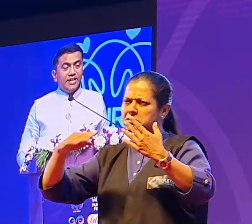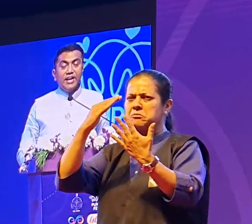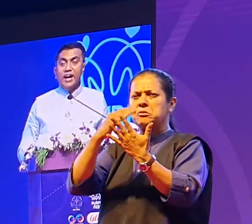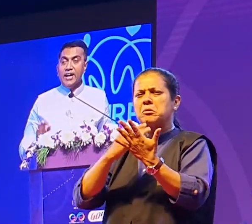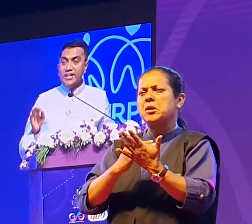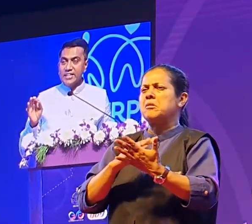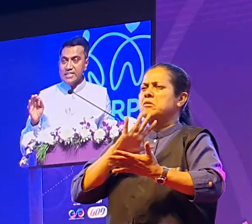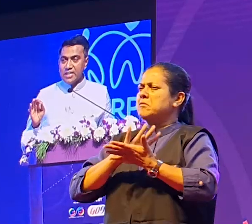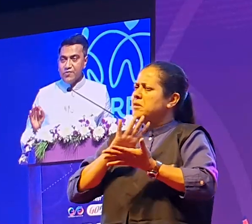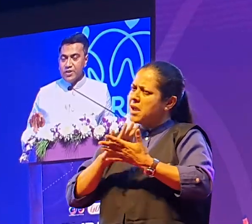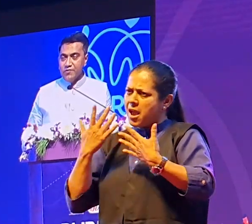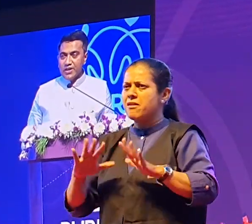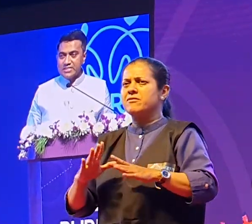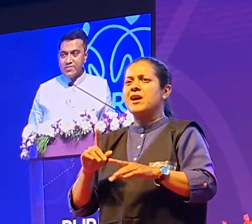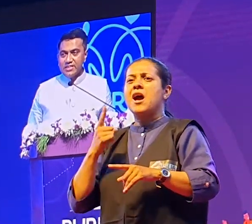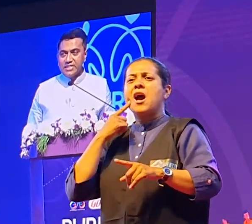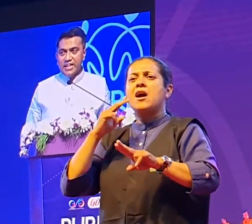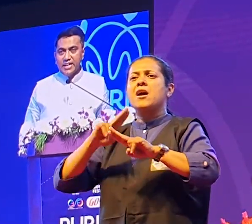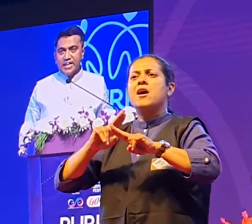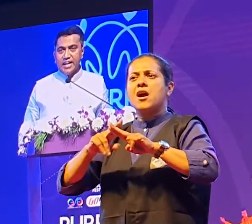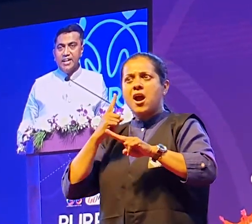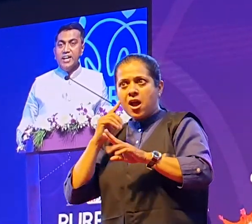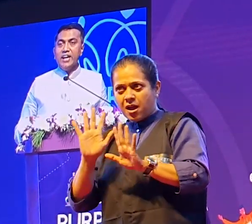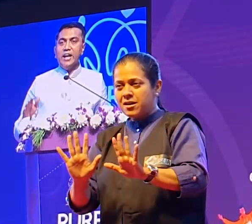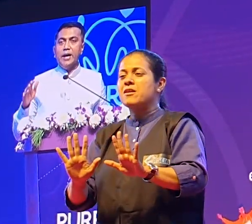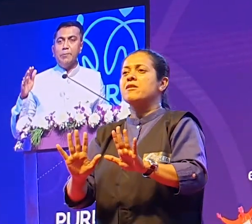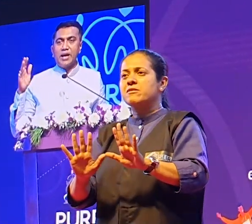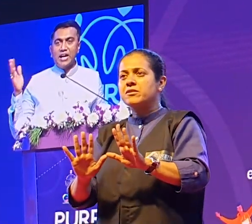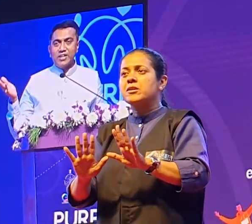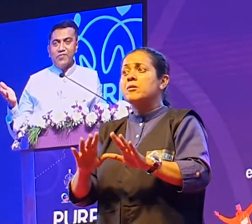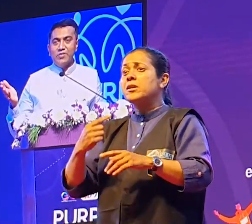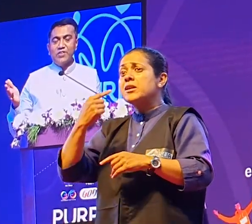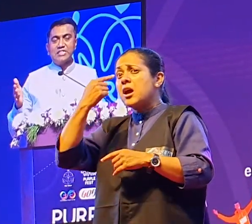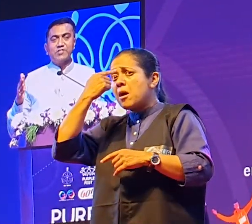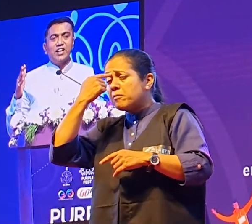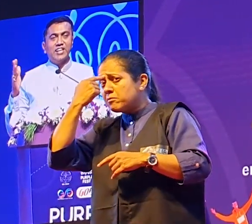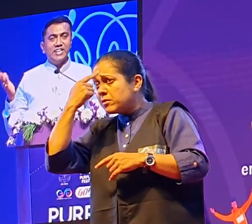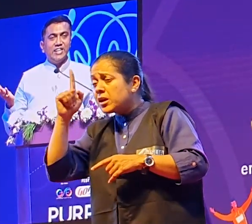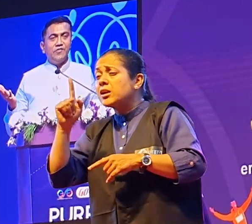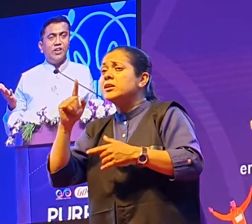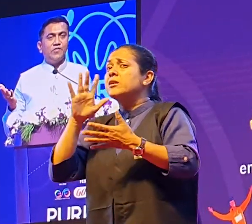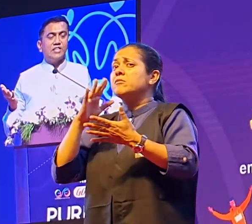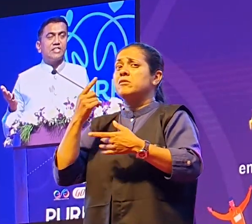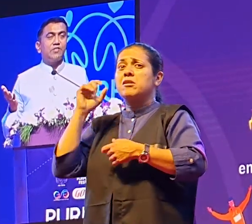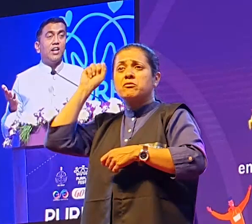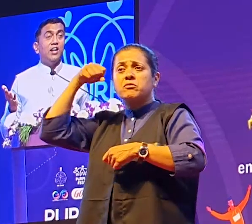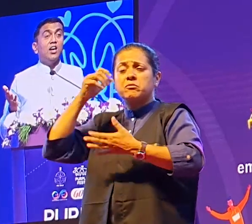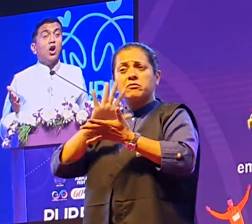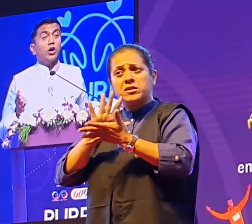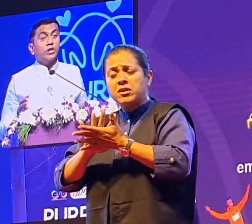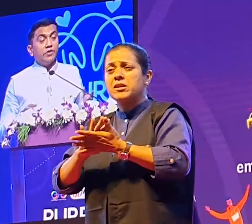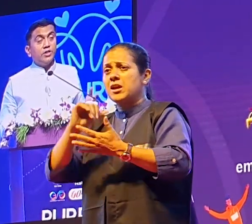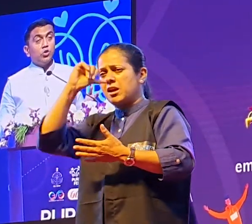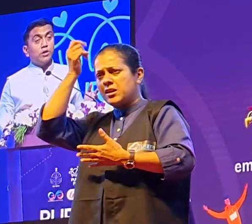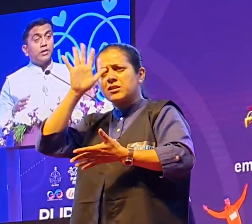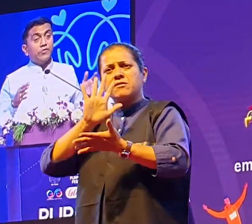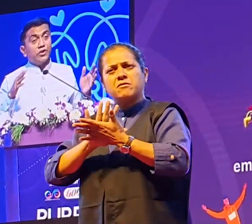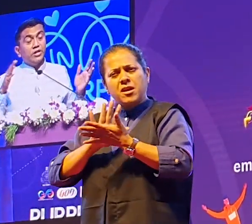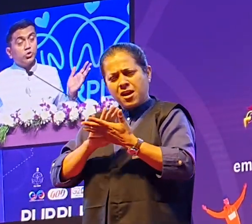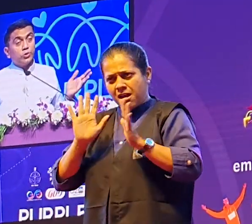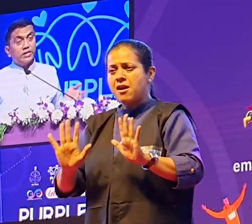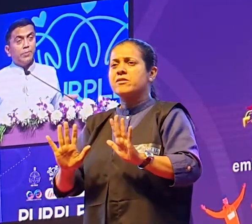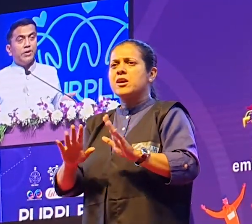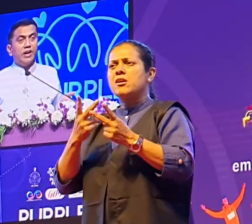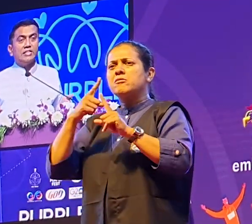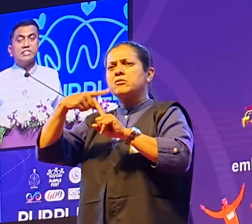थे, इंटरनेशनल फिल्म फेस्टिवल से लेके यानी मराठी फिल्म फेस्टिवल, हिंदी फिल्म फेस्टिवल, और इवन दो द